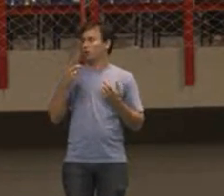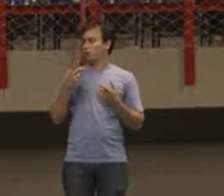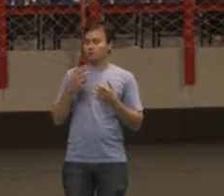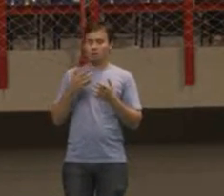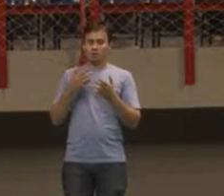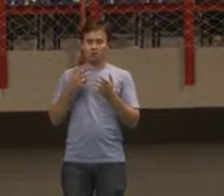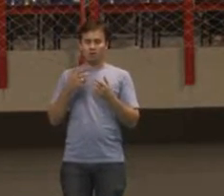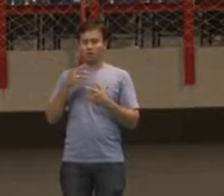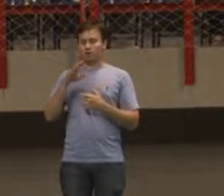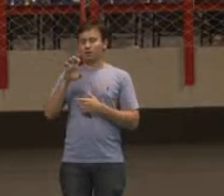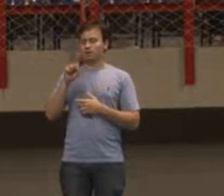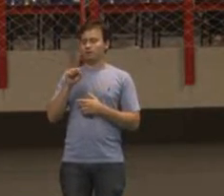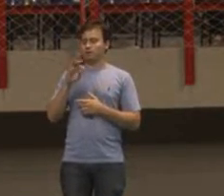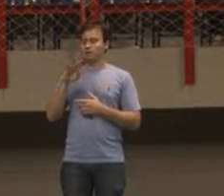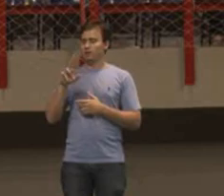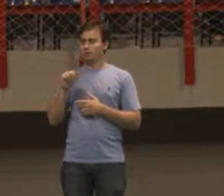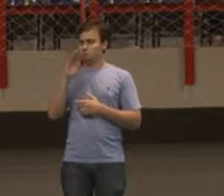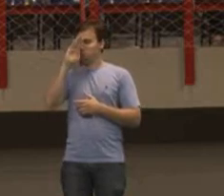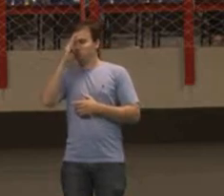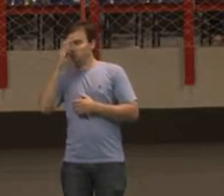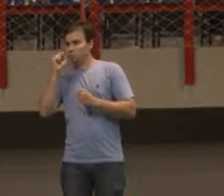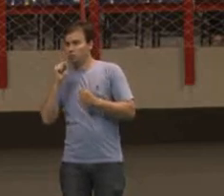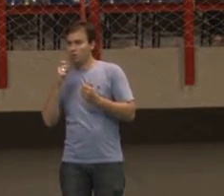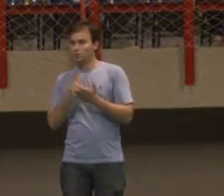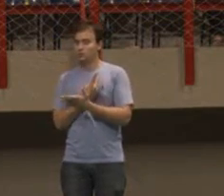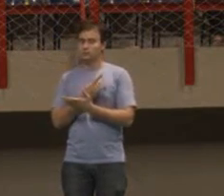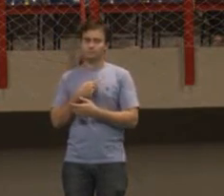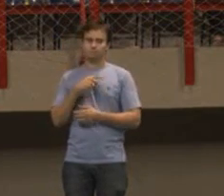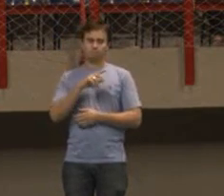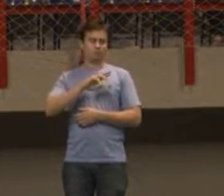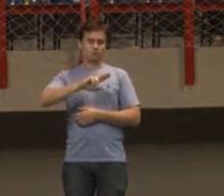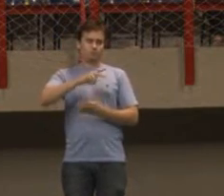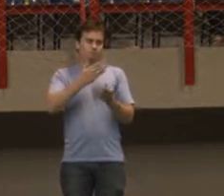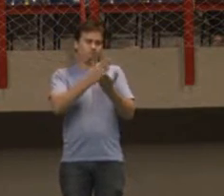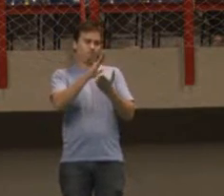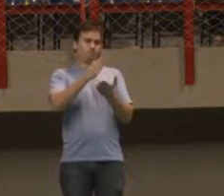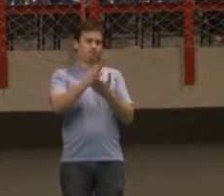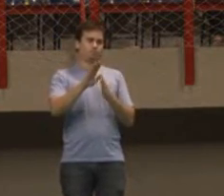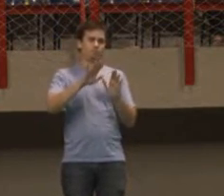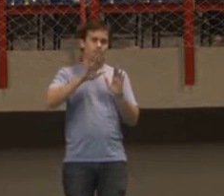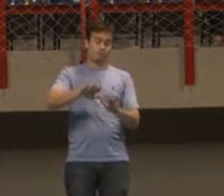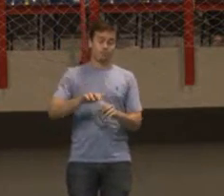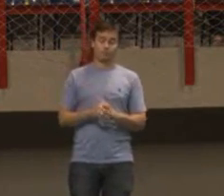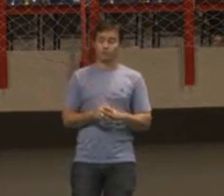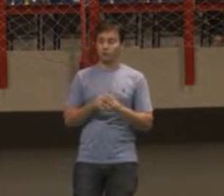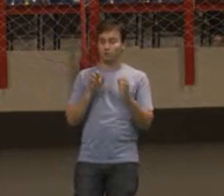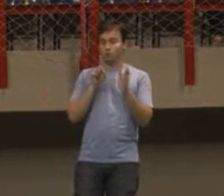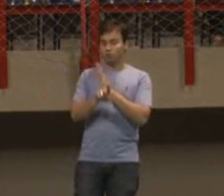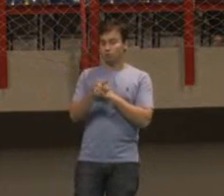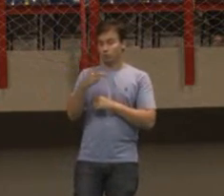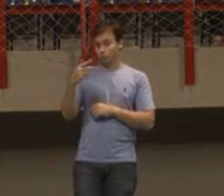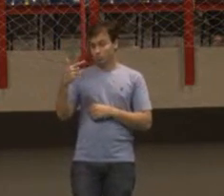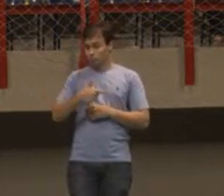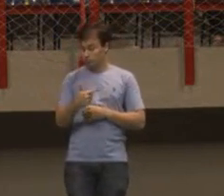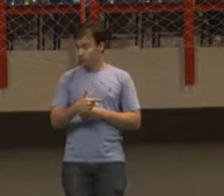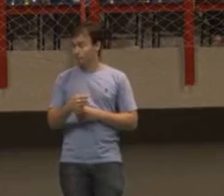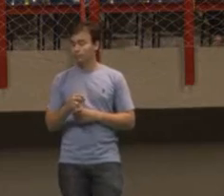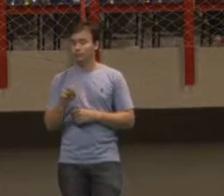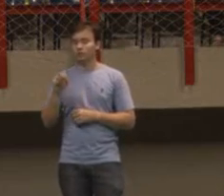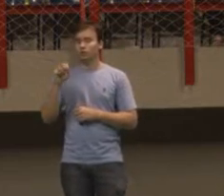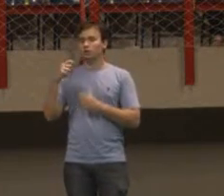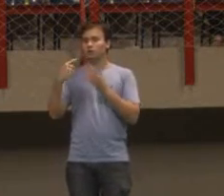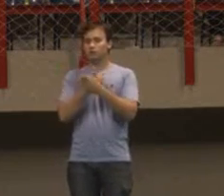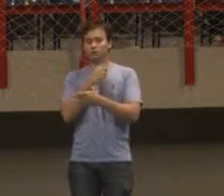não há a menor possibilidade. Tá claro? Não é possível isso. E a segunda, a probabilidade de nascerem gêmeos na